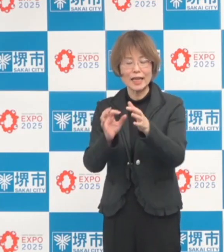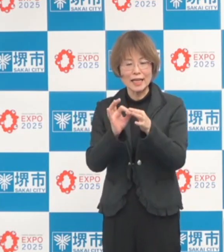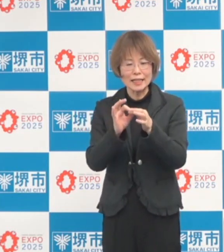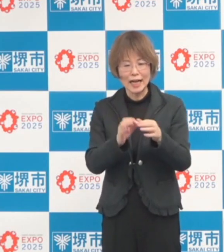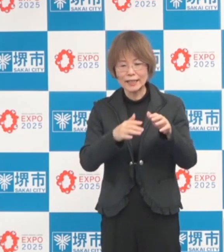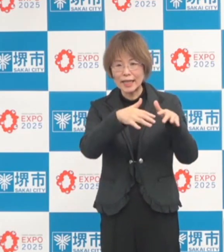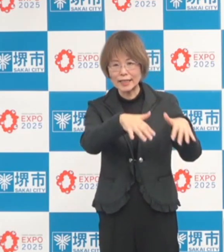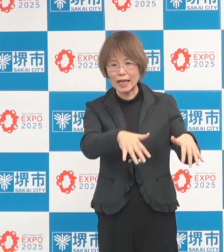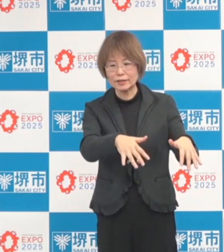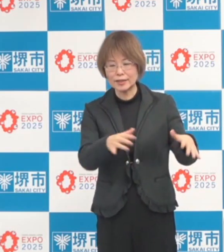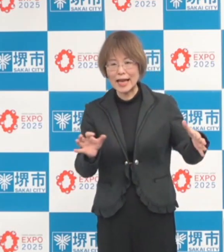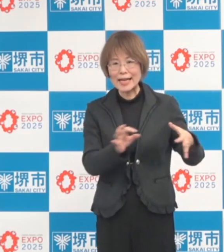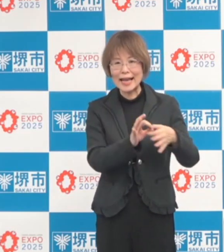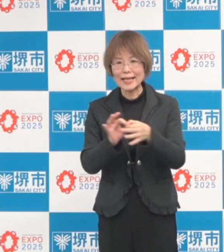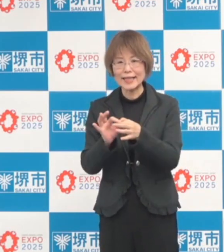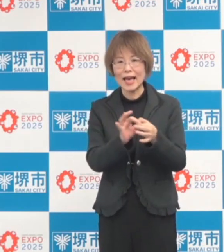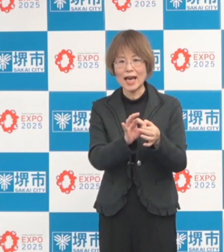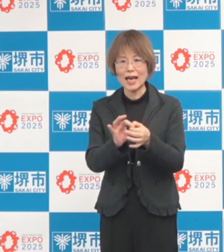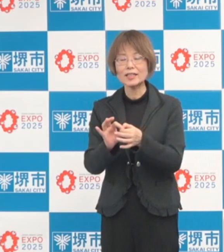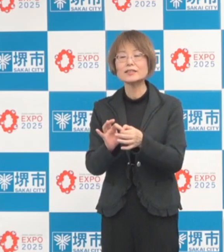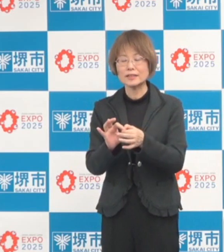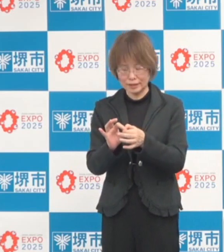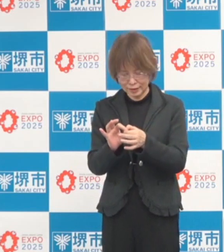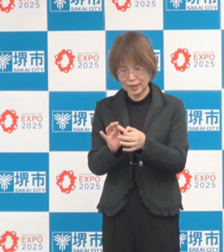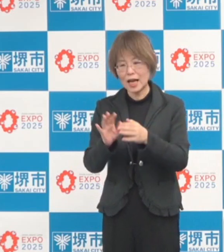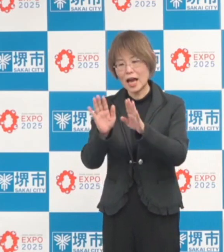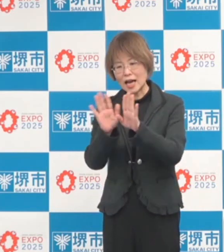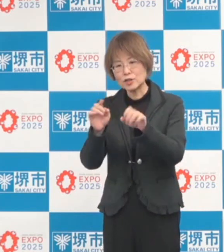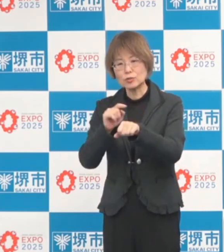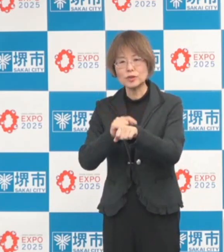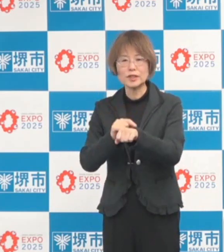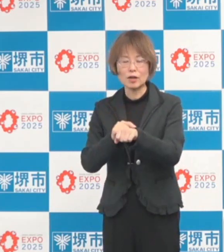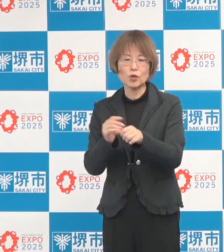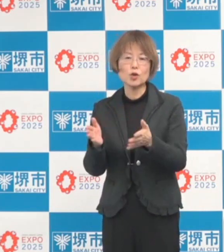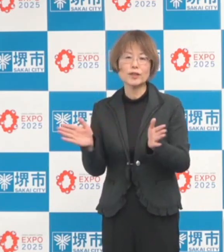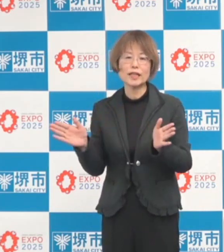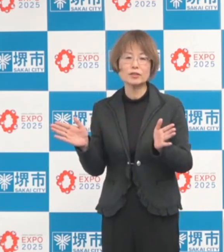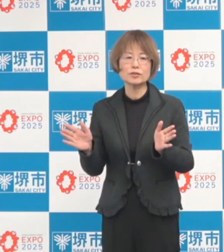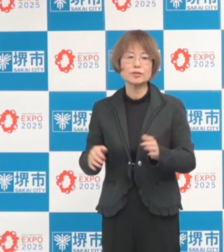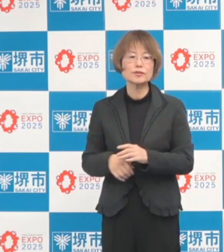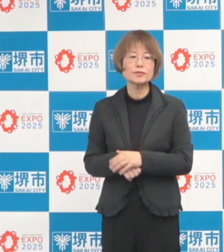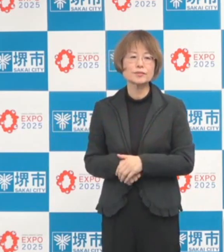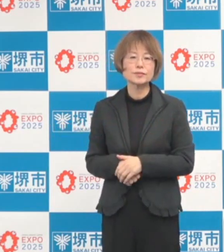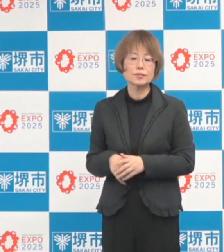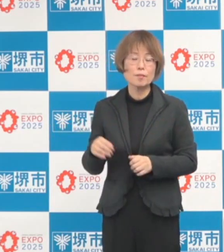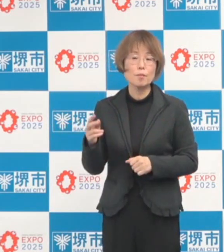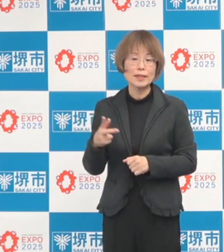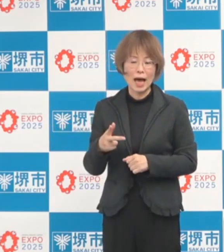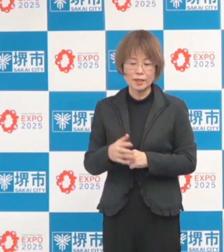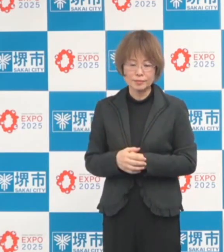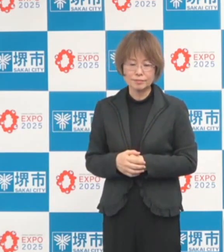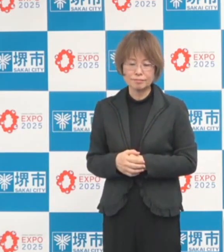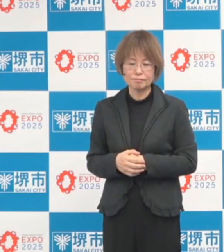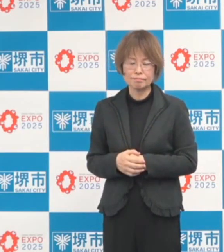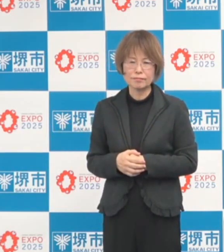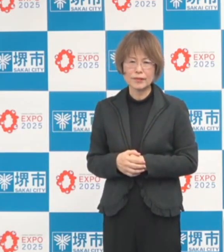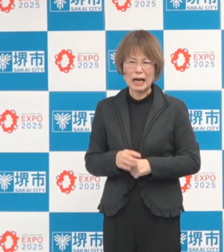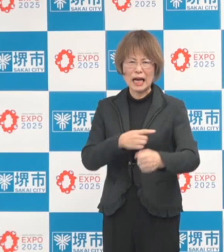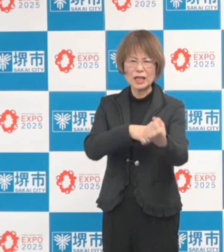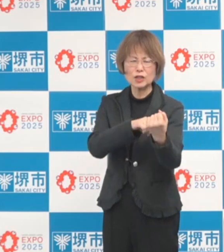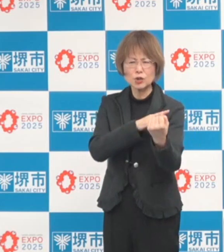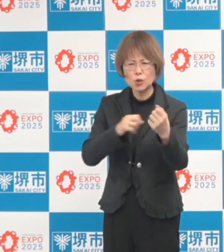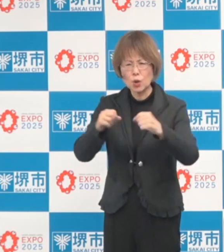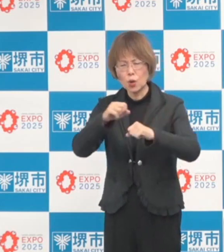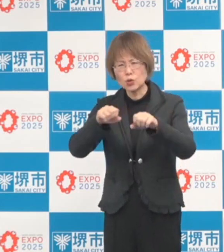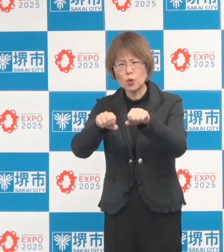等と連携や解消時間の拡充を行います。 また強度行動障害を有する